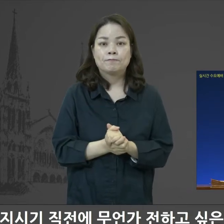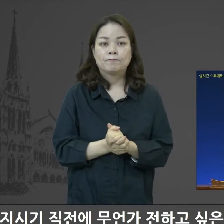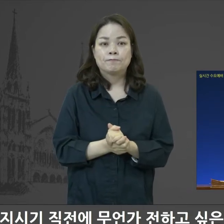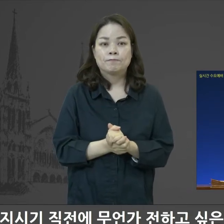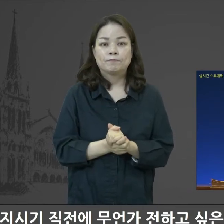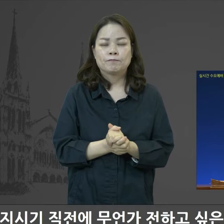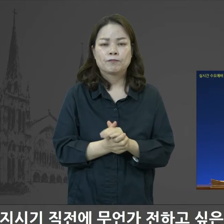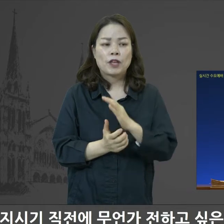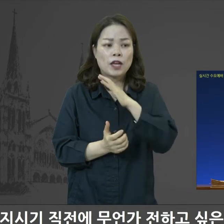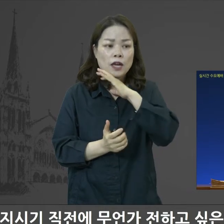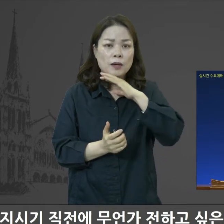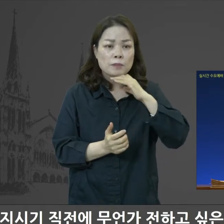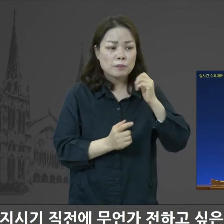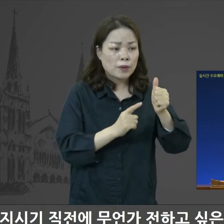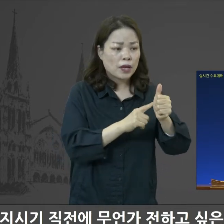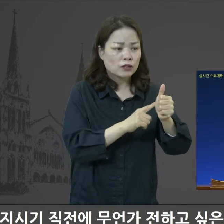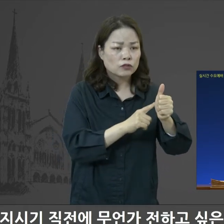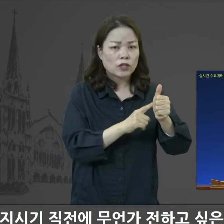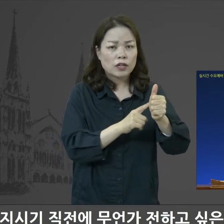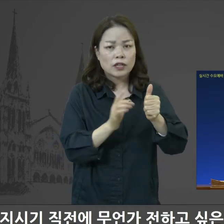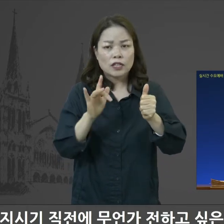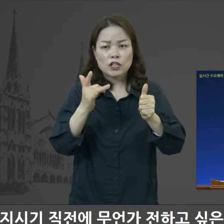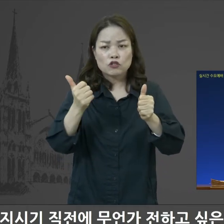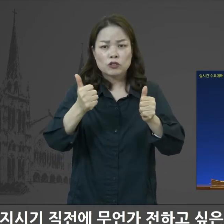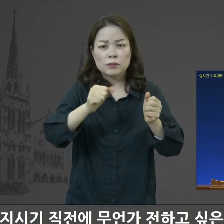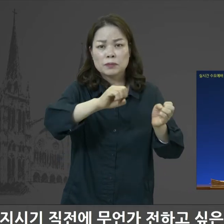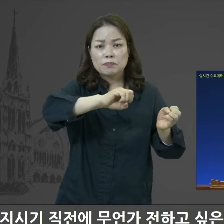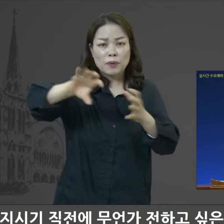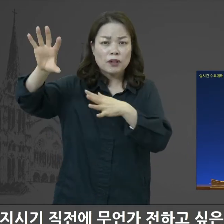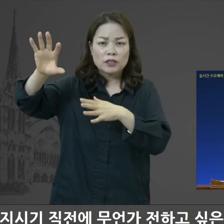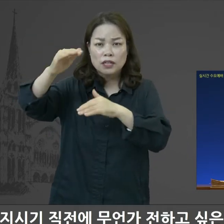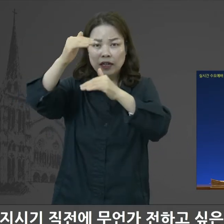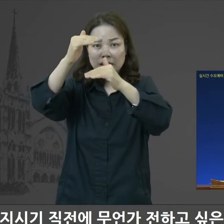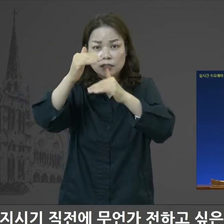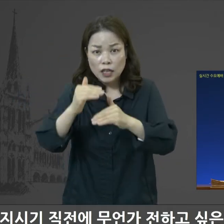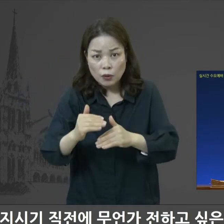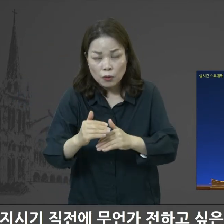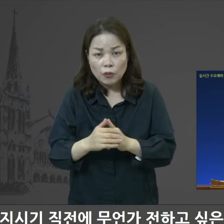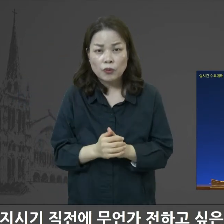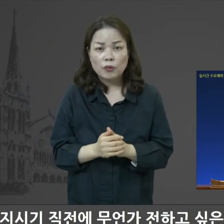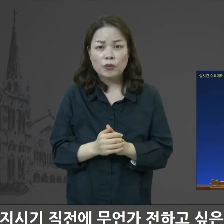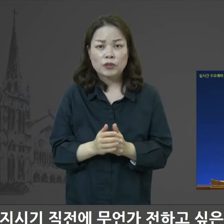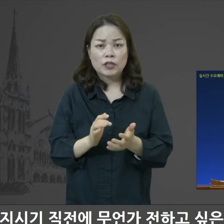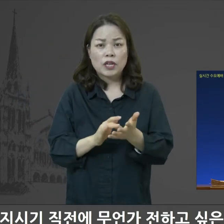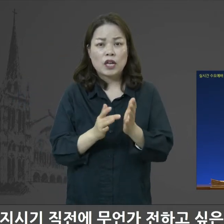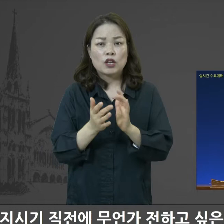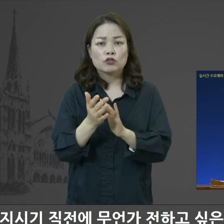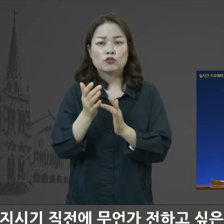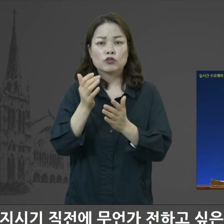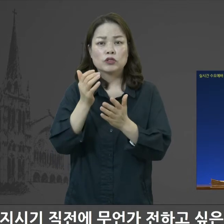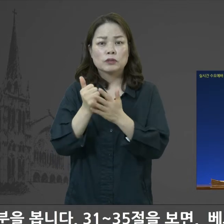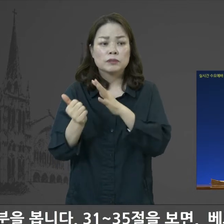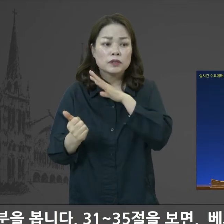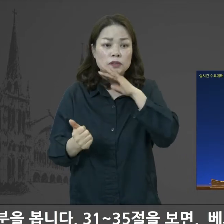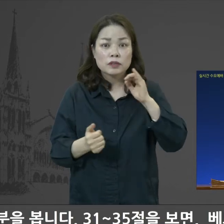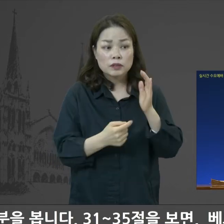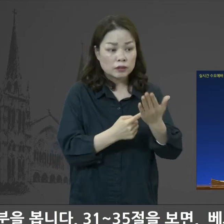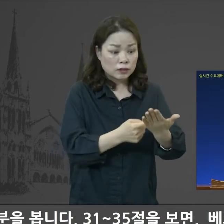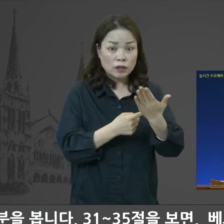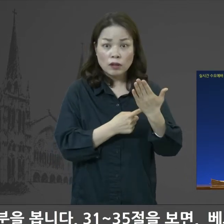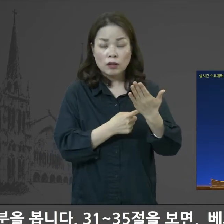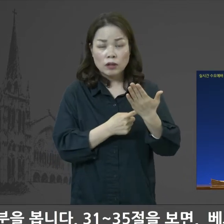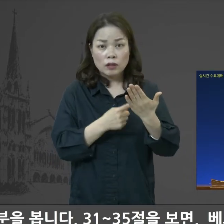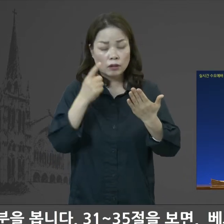네, 베드로가 부인할 것이다 라는 예언의 내용입니다. 베드로의 부인 이야기가 왜 갑자기